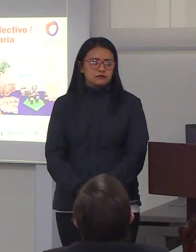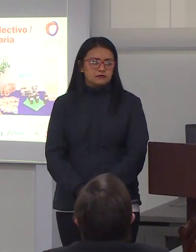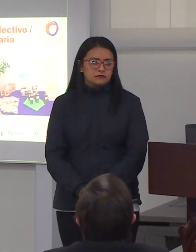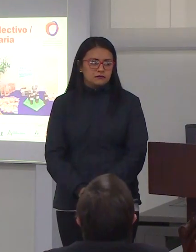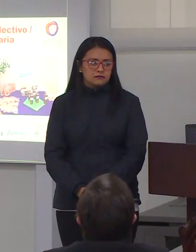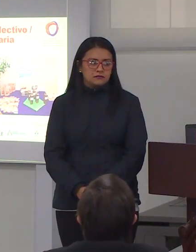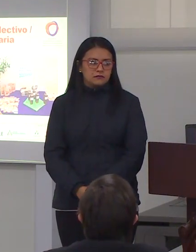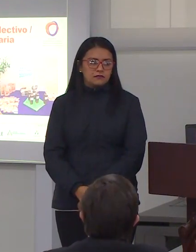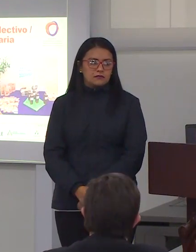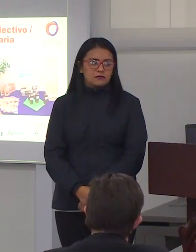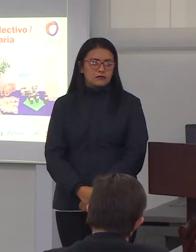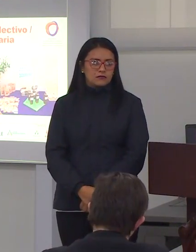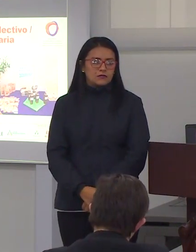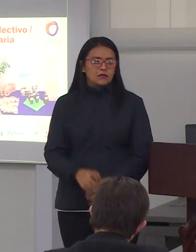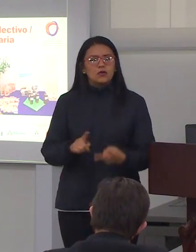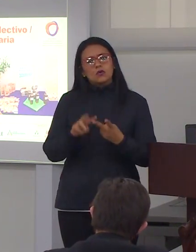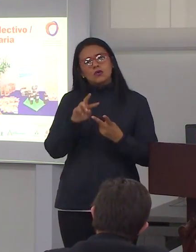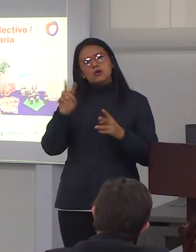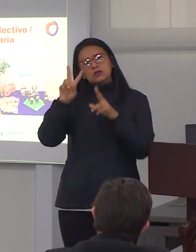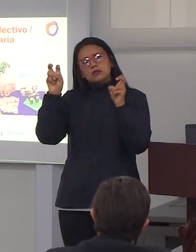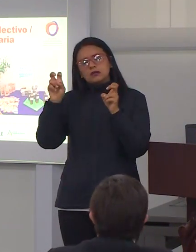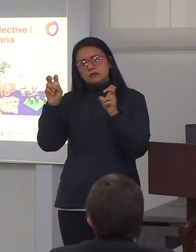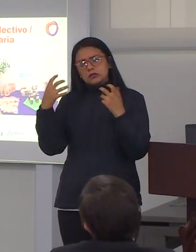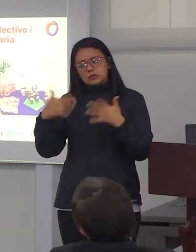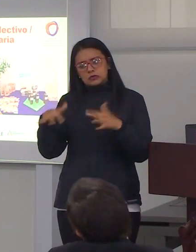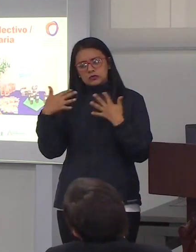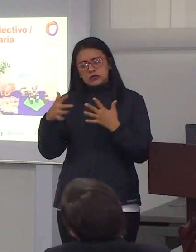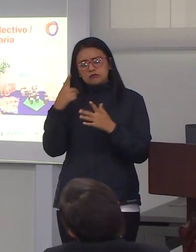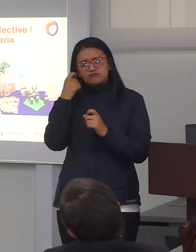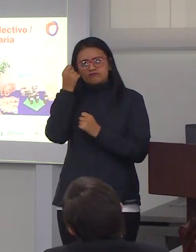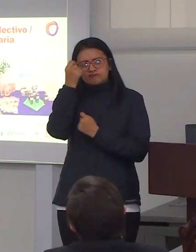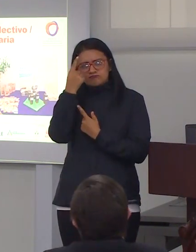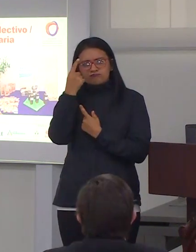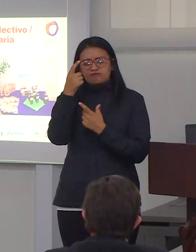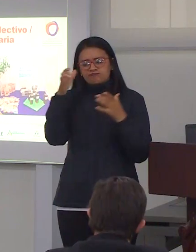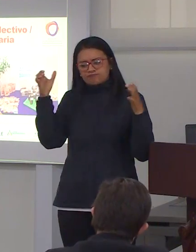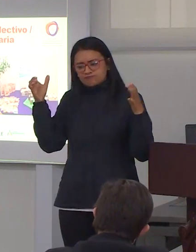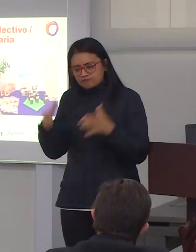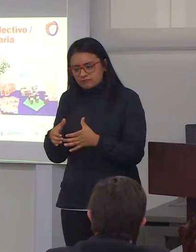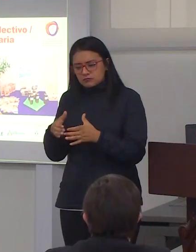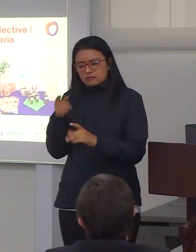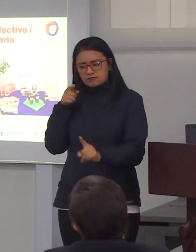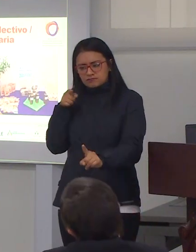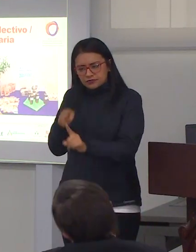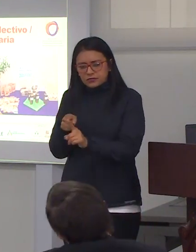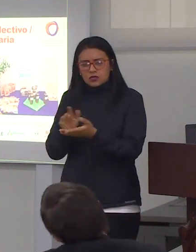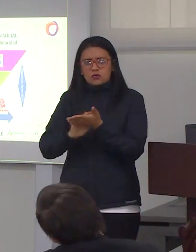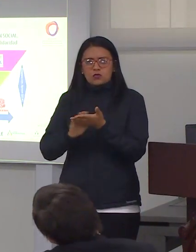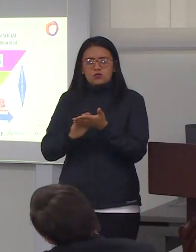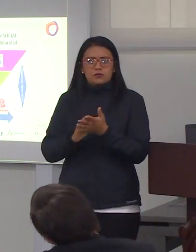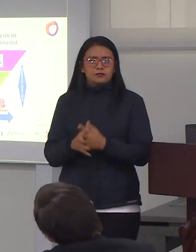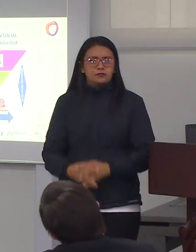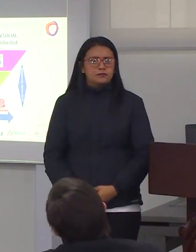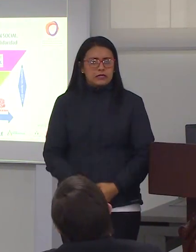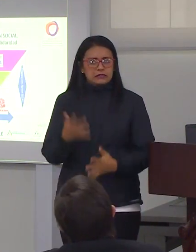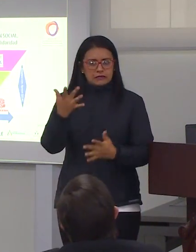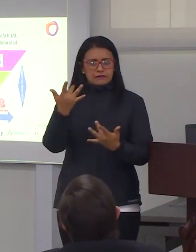Otro tema importante es que estamos apostándole al emprendimiento colectivo como punto de salida y